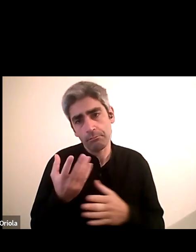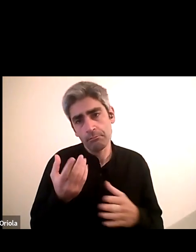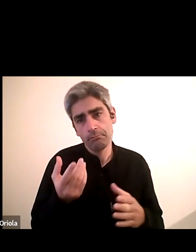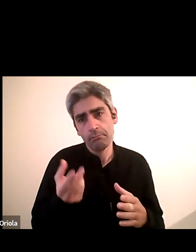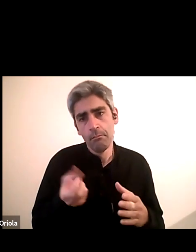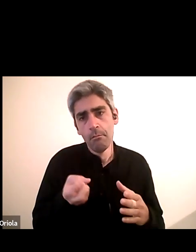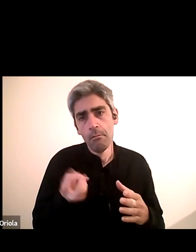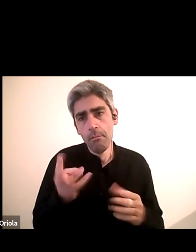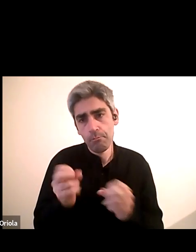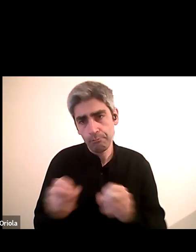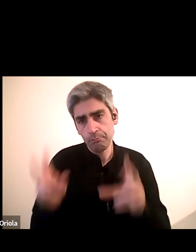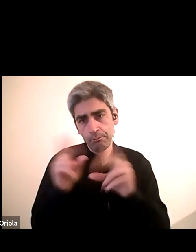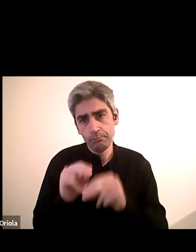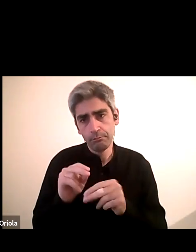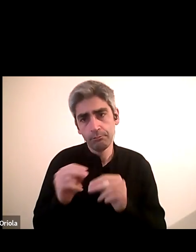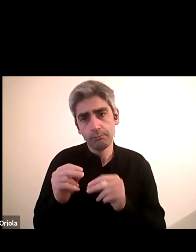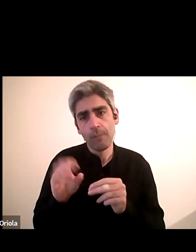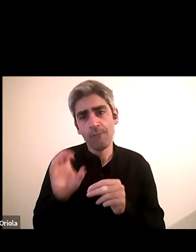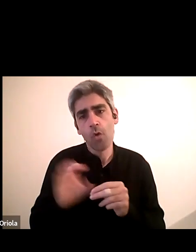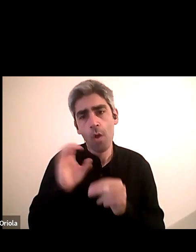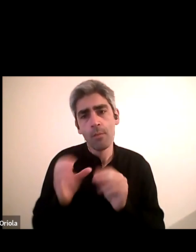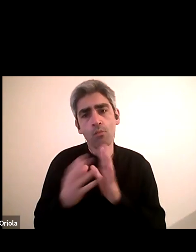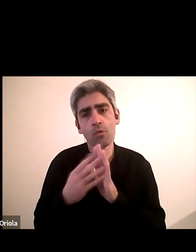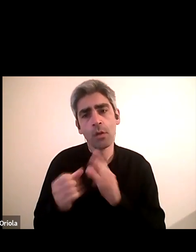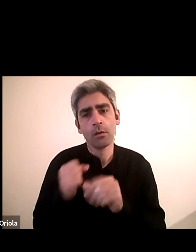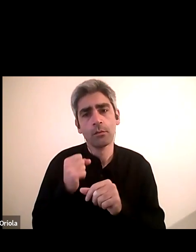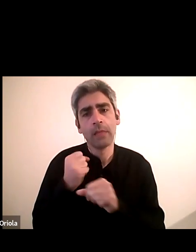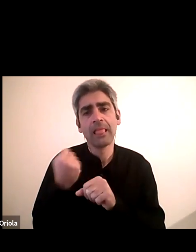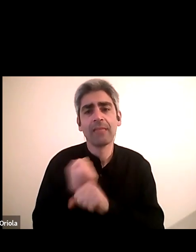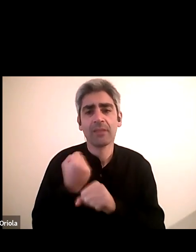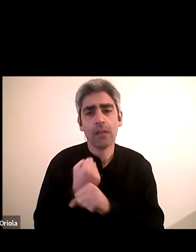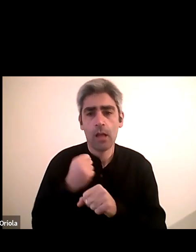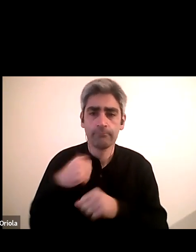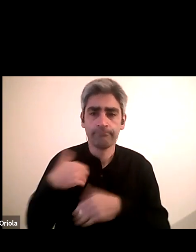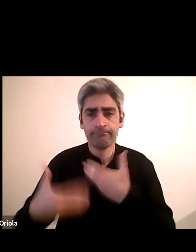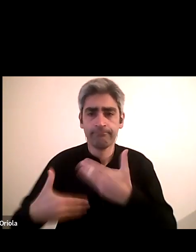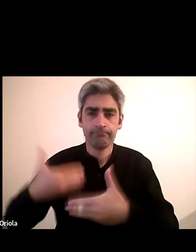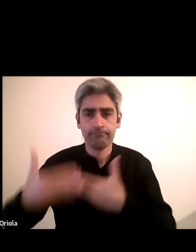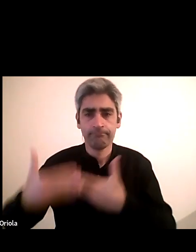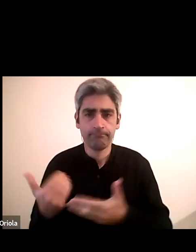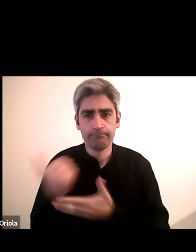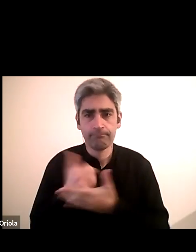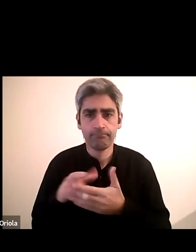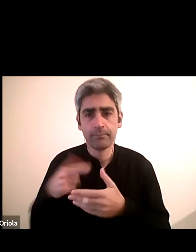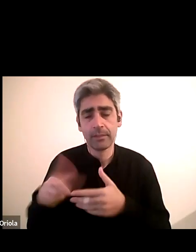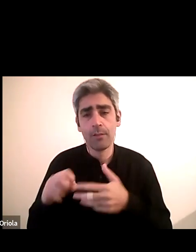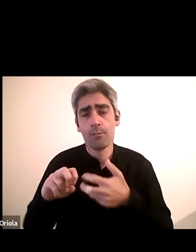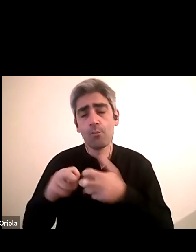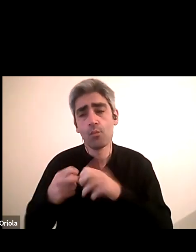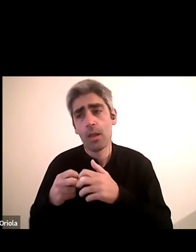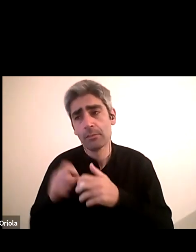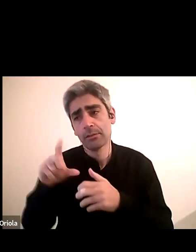cria uma nova modalidade de atividade que com problemas